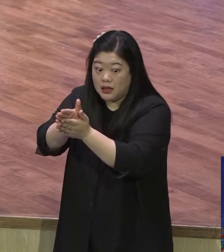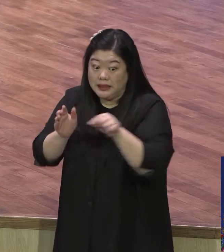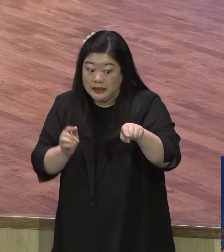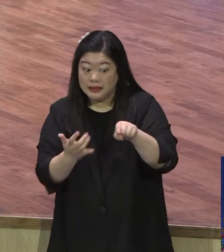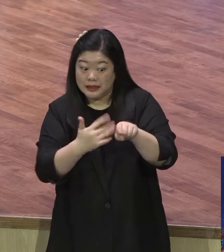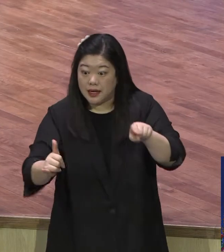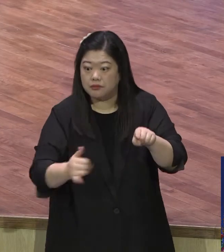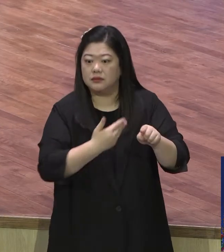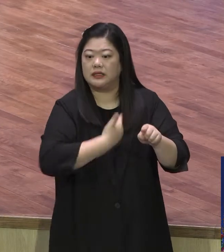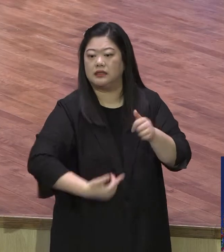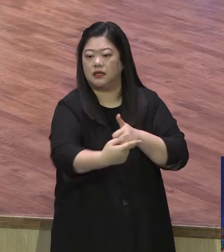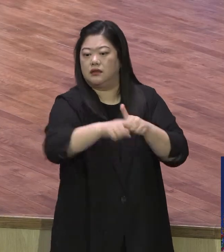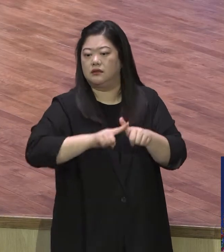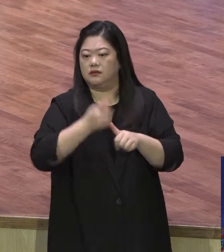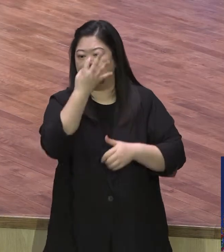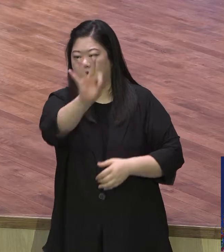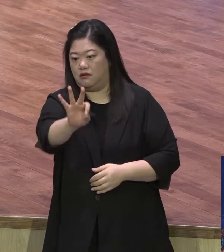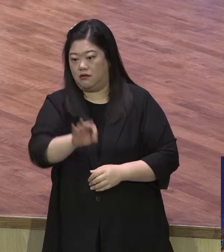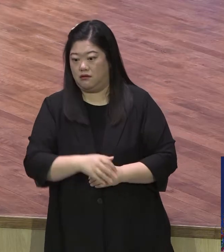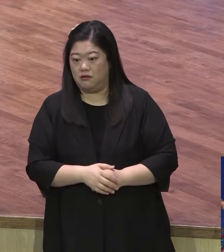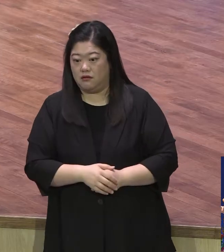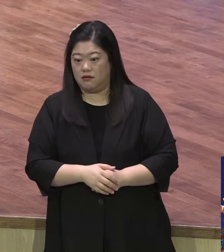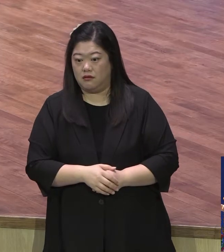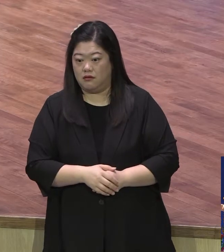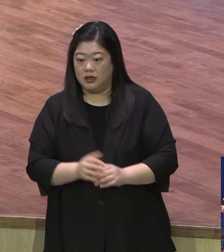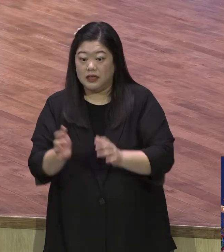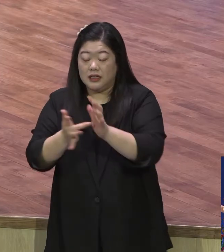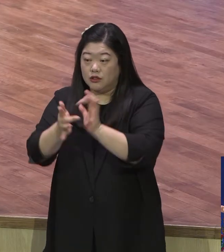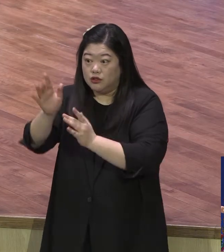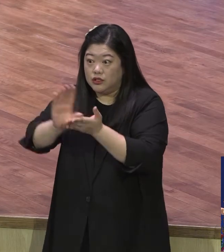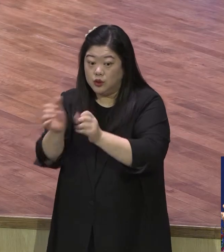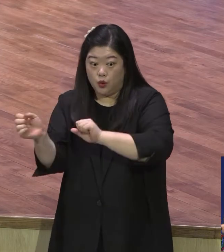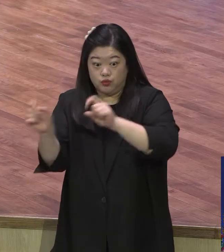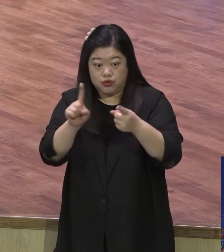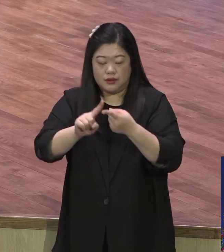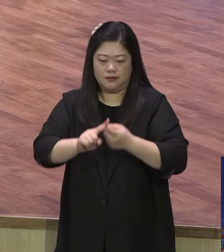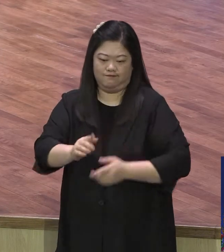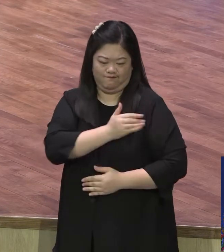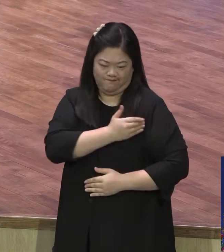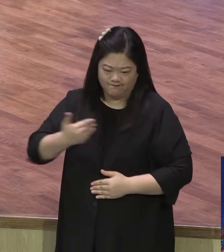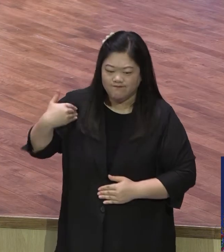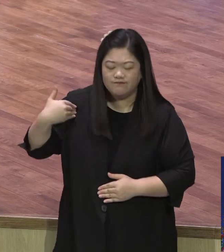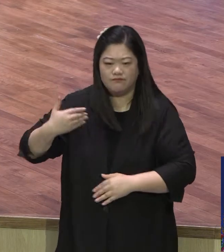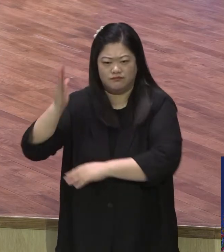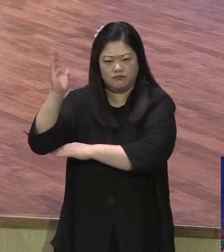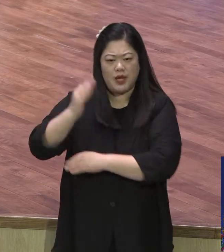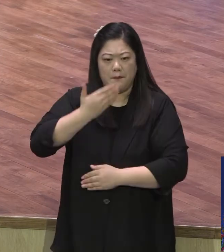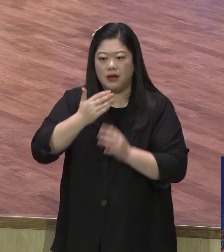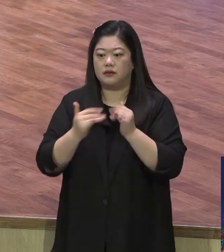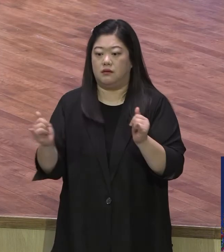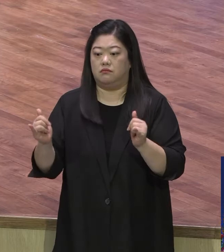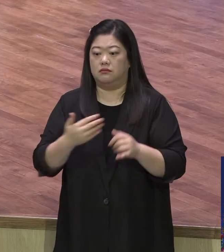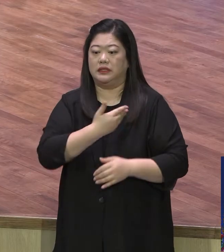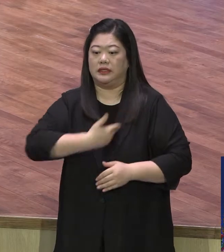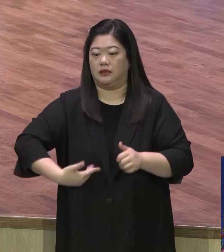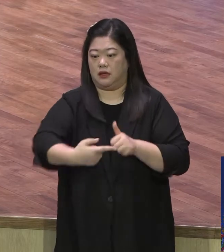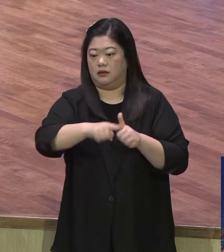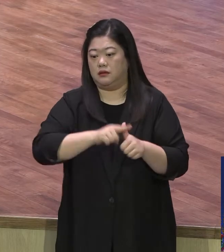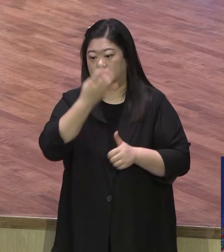예수 그리스도께서 부활하심을 정언할 수 있는 사람 부활신앙으로